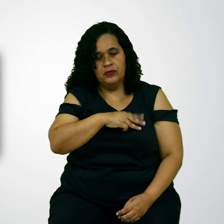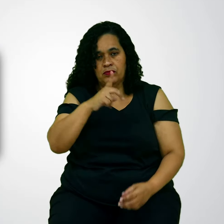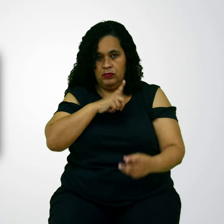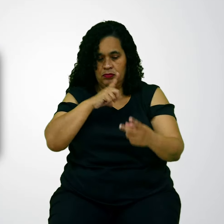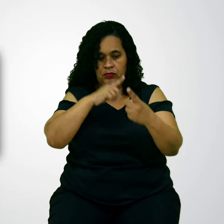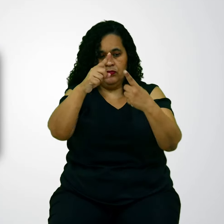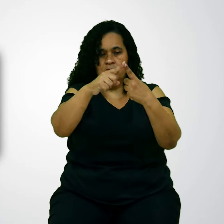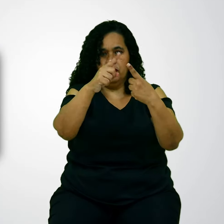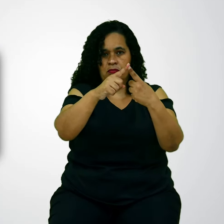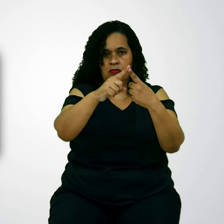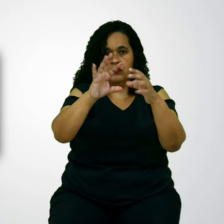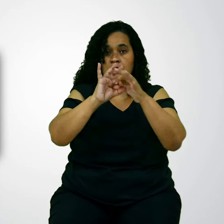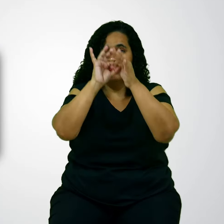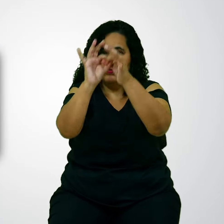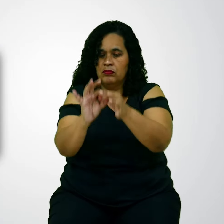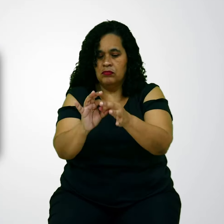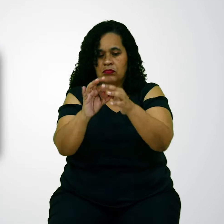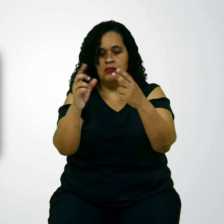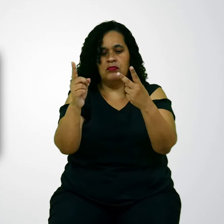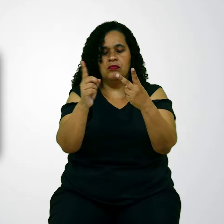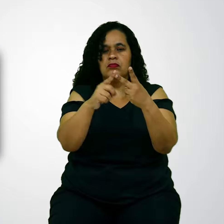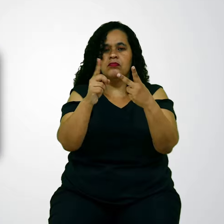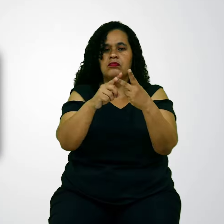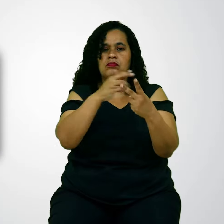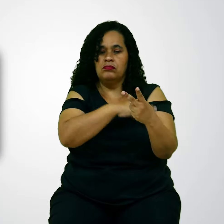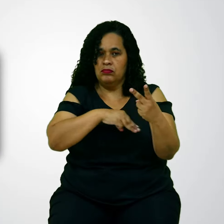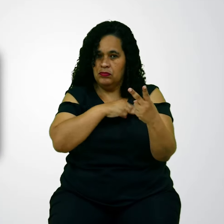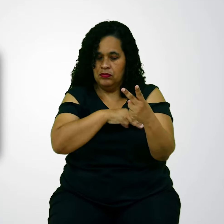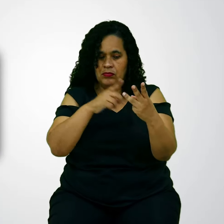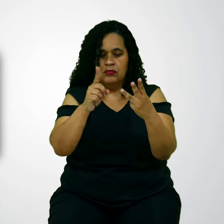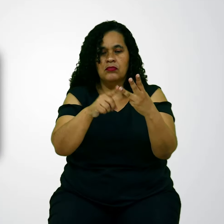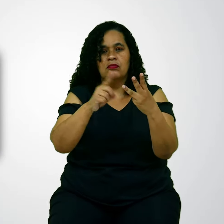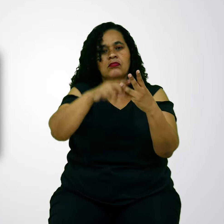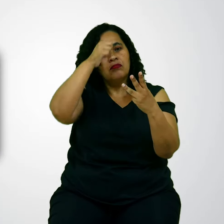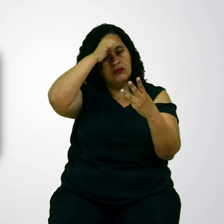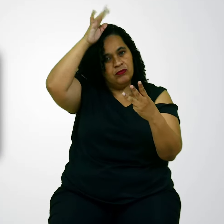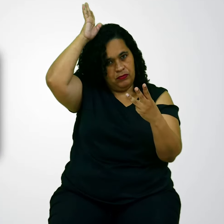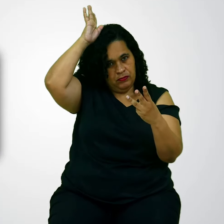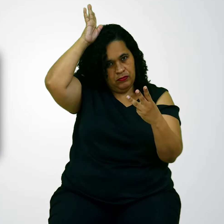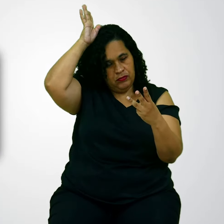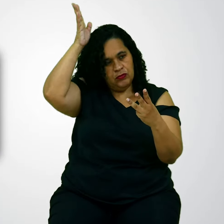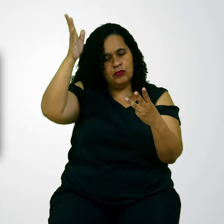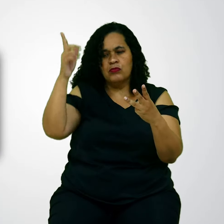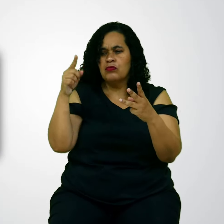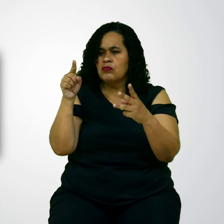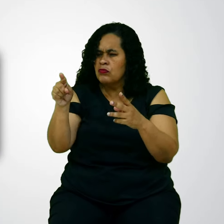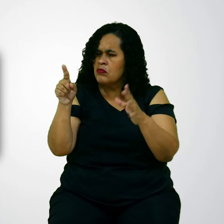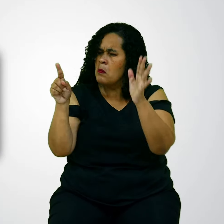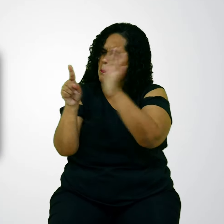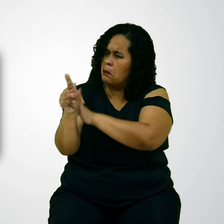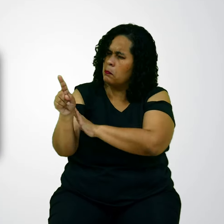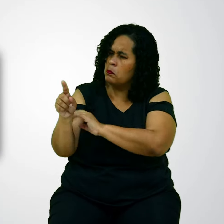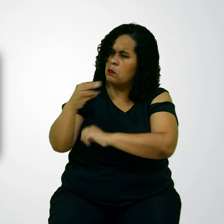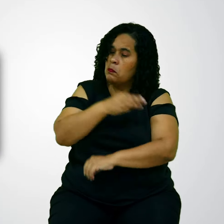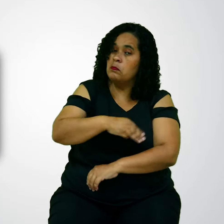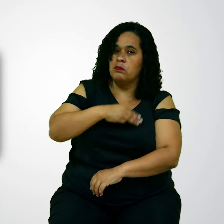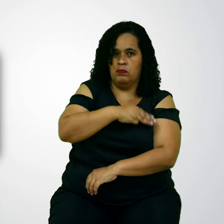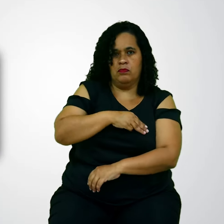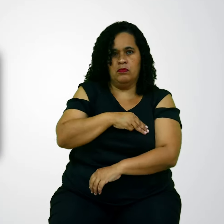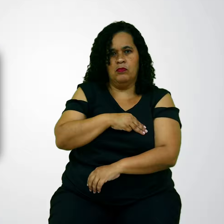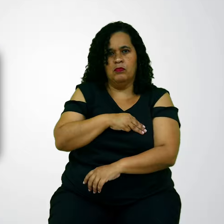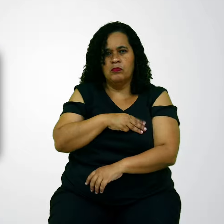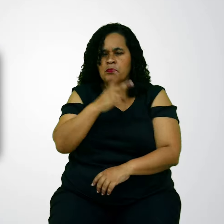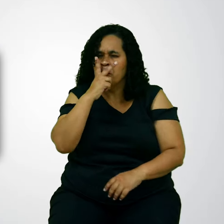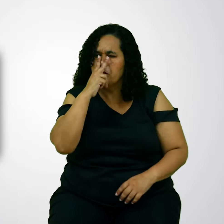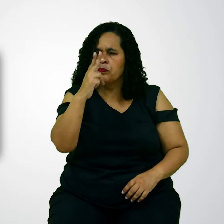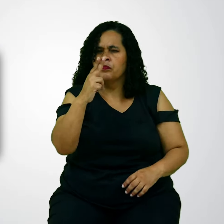unidade, missão e avivamento. Como você perguntou, a missão da igreja, eu penso que é um povo avivado pelo Espírito de Deus,